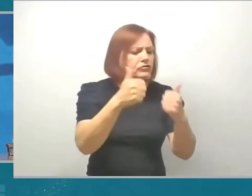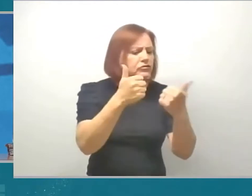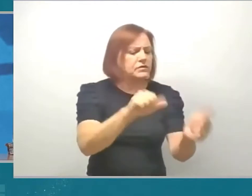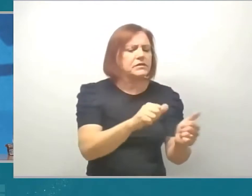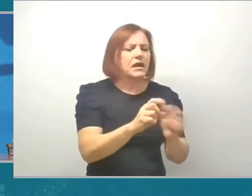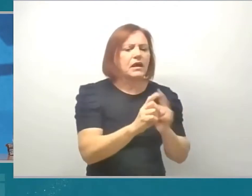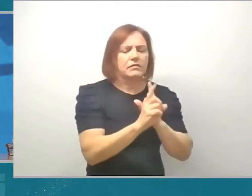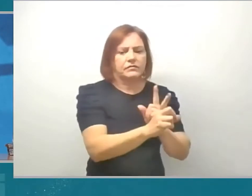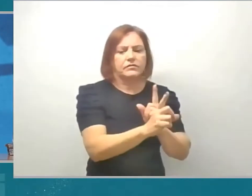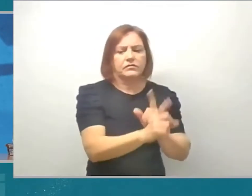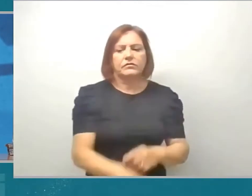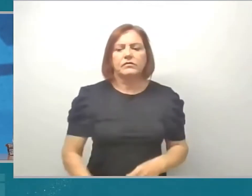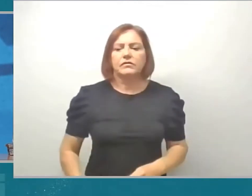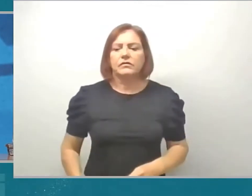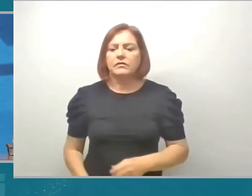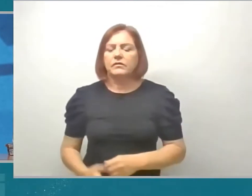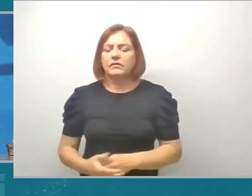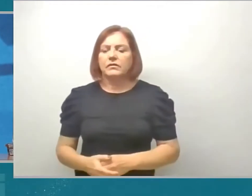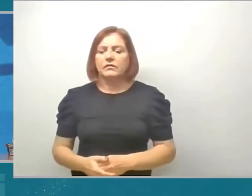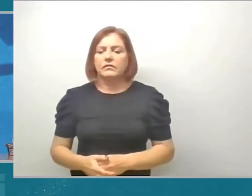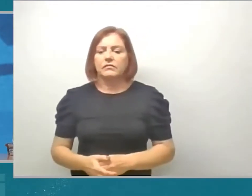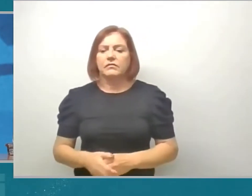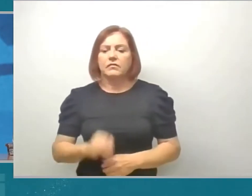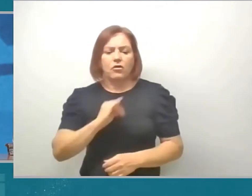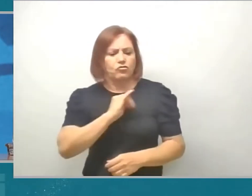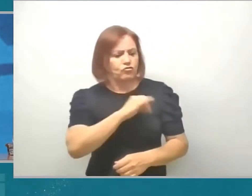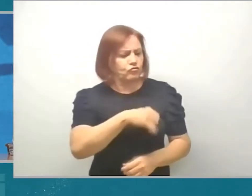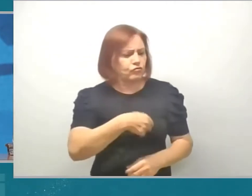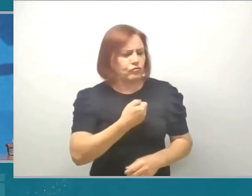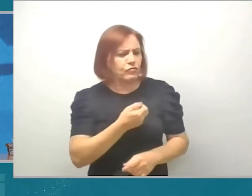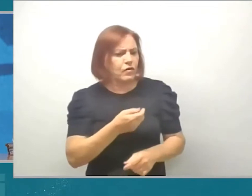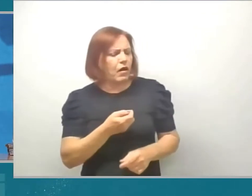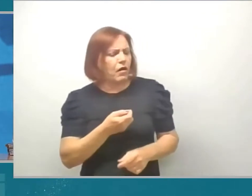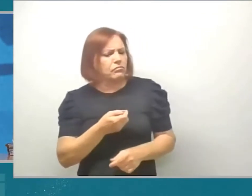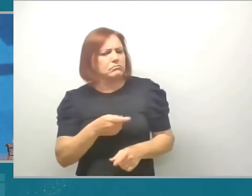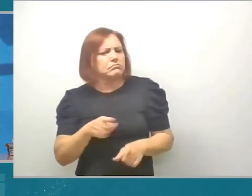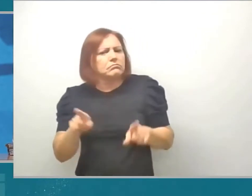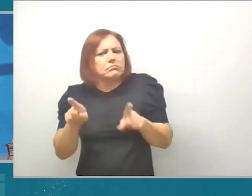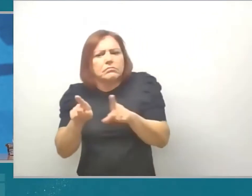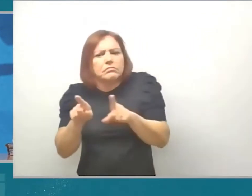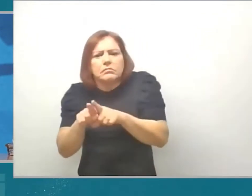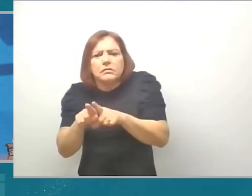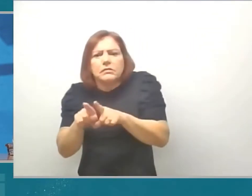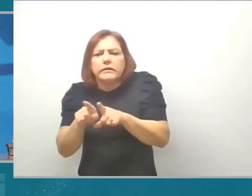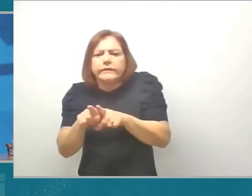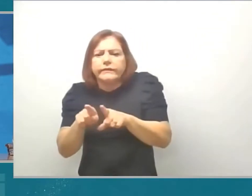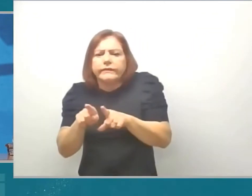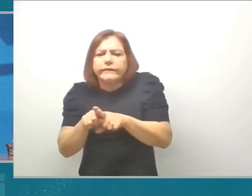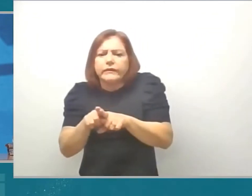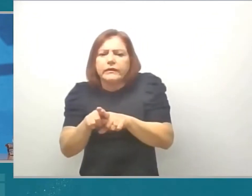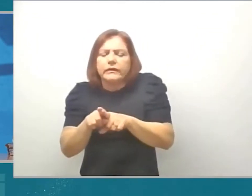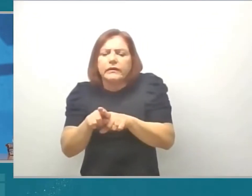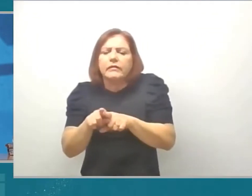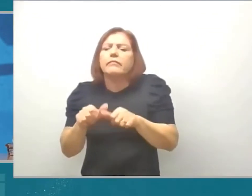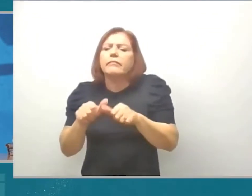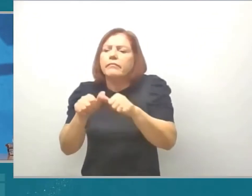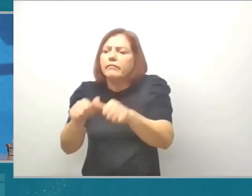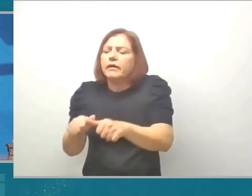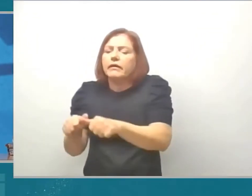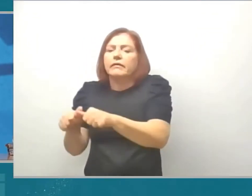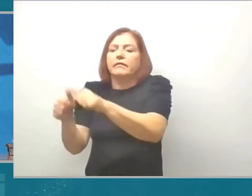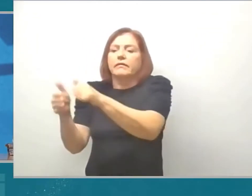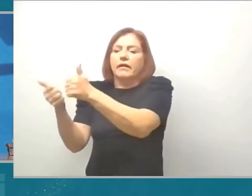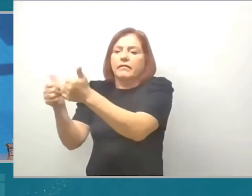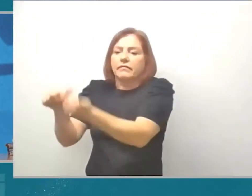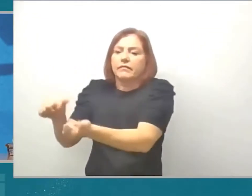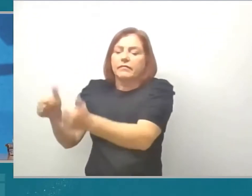Ora, João estava também batizando em Enom, perto de Salim, porque